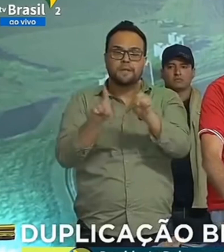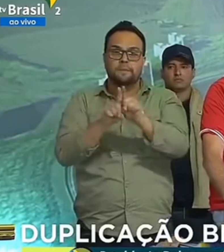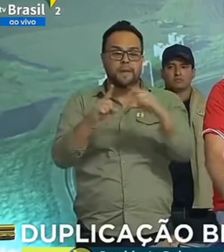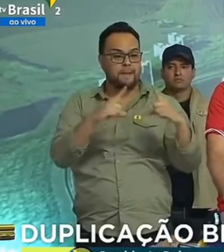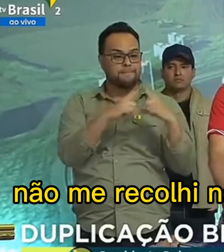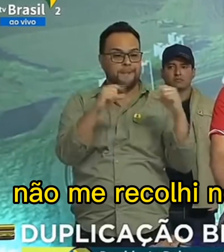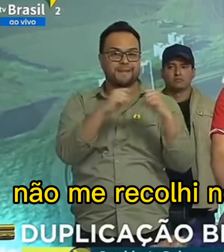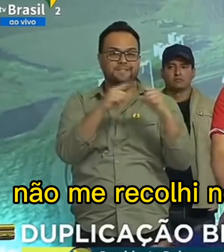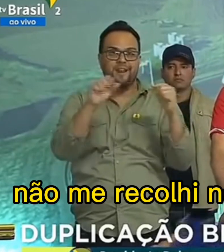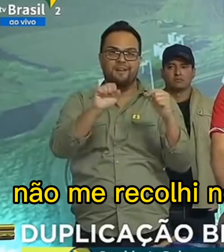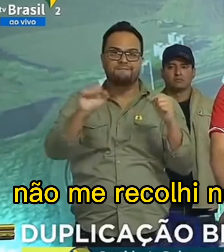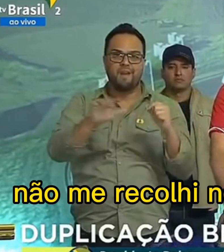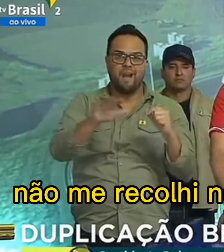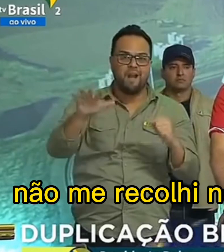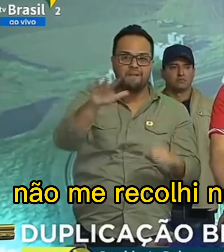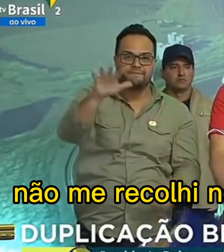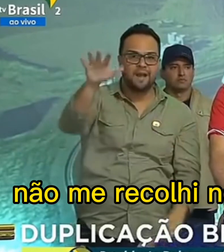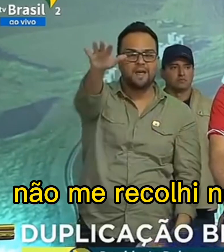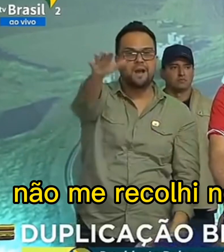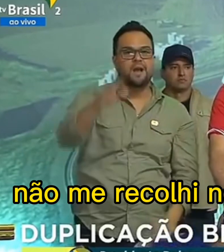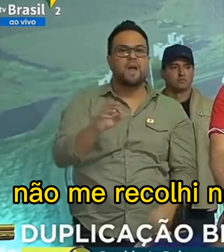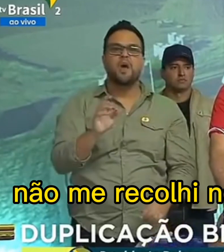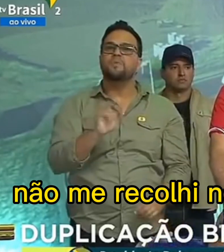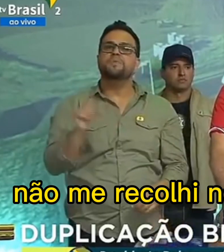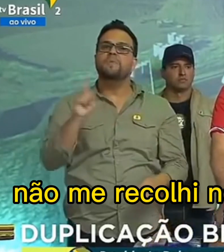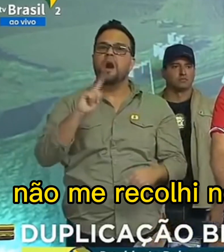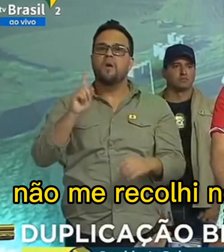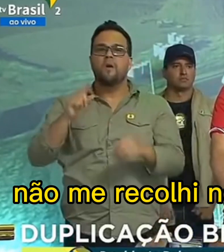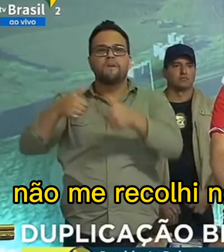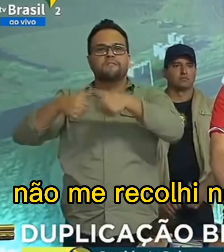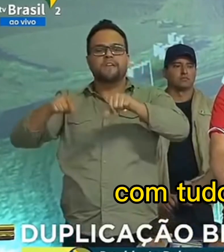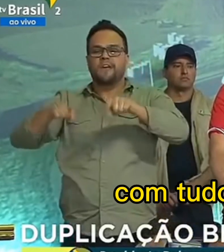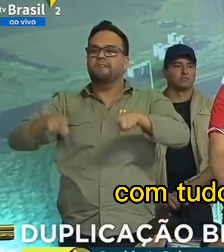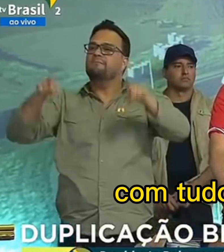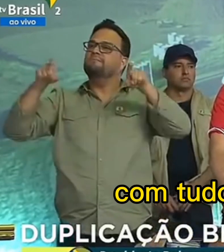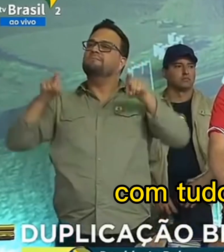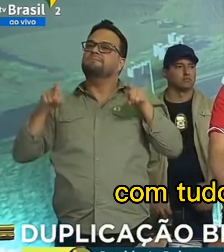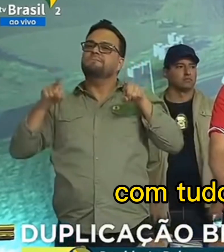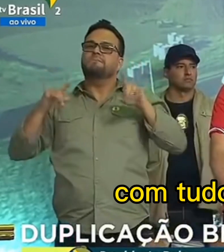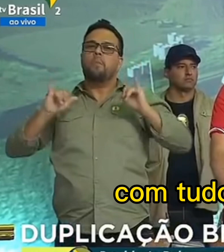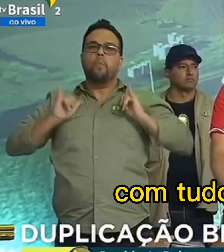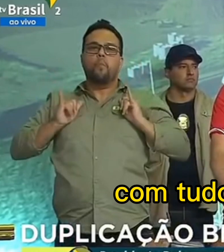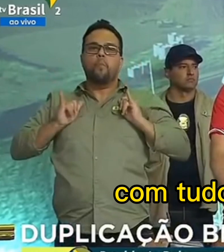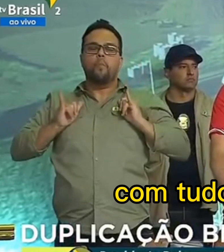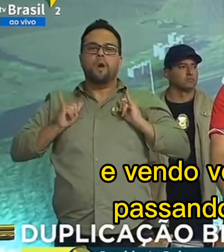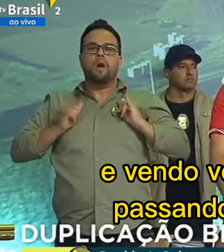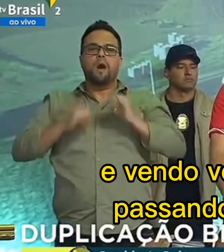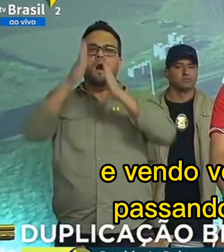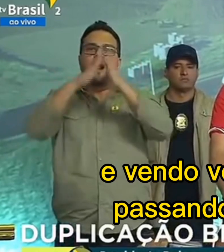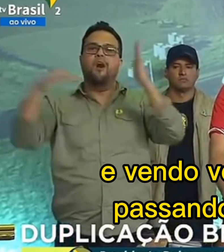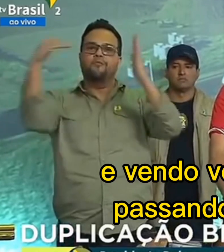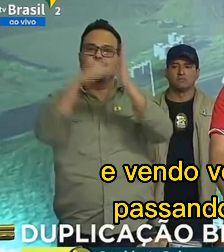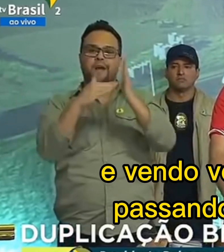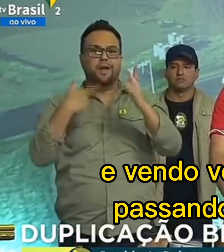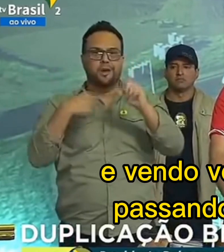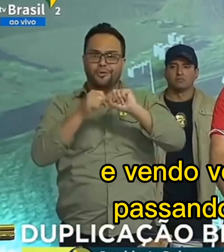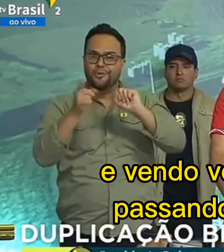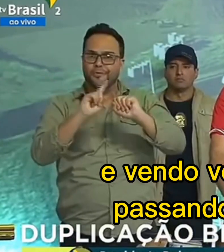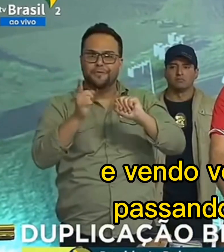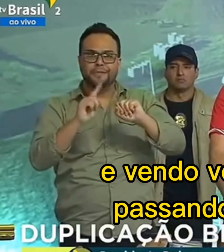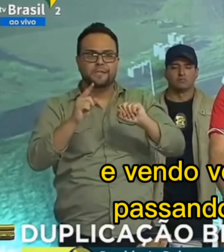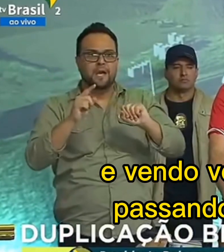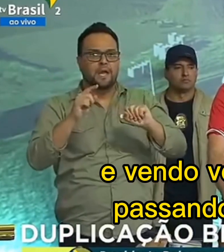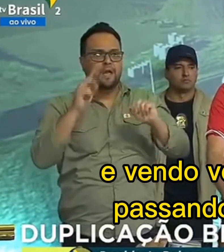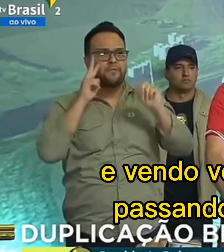Brasília. Não me recolhi no Palácio da Alvorada, com tudo ao meu lado, e vendo vocês